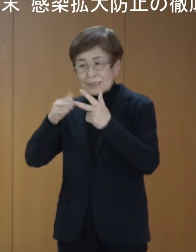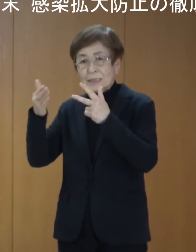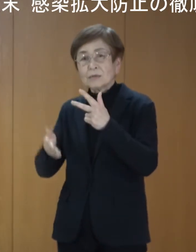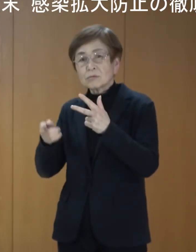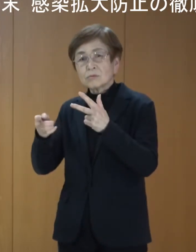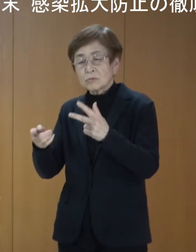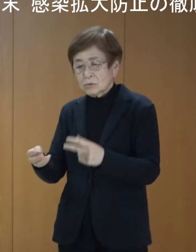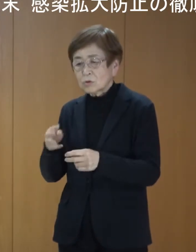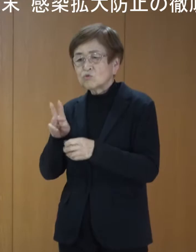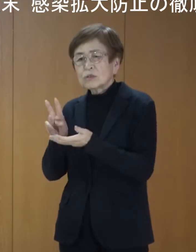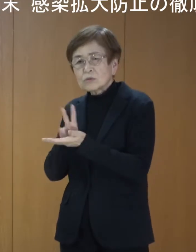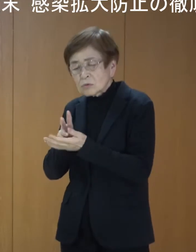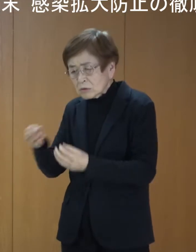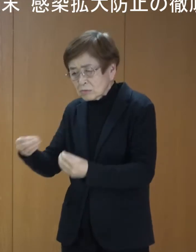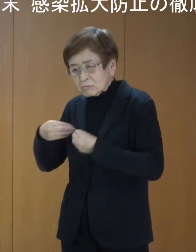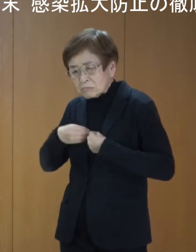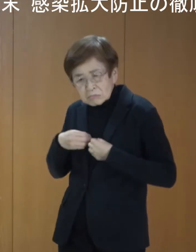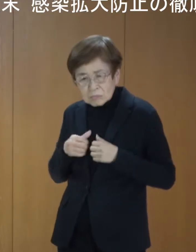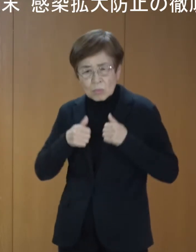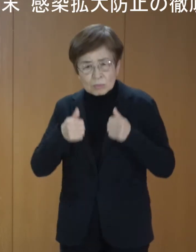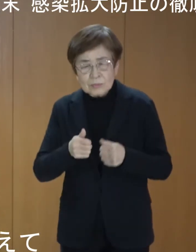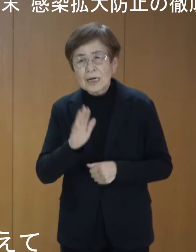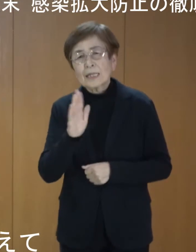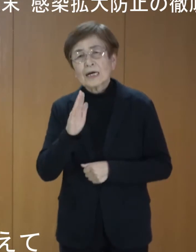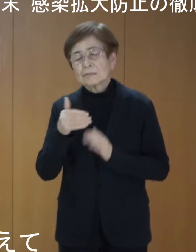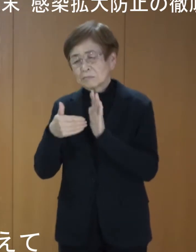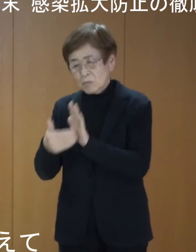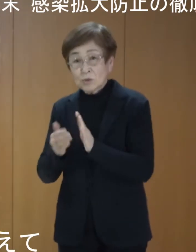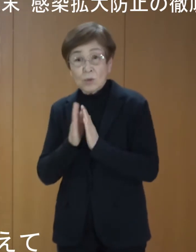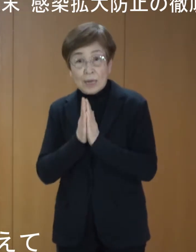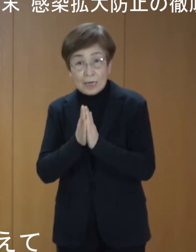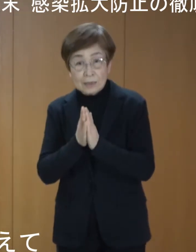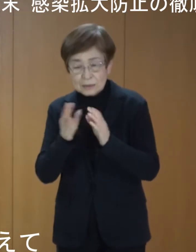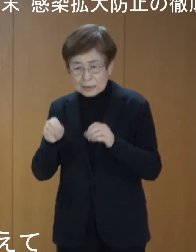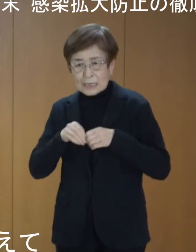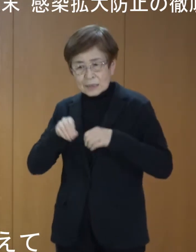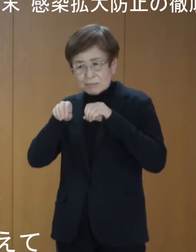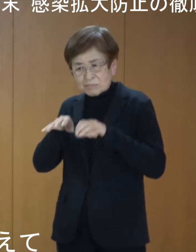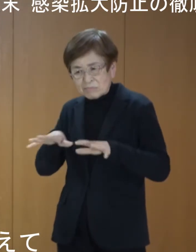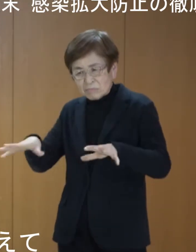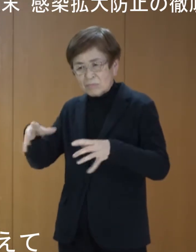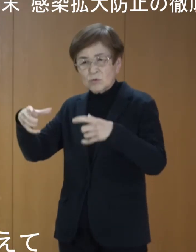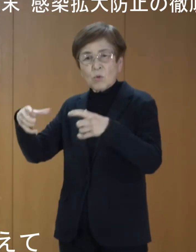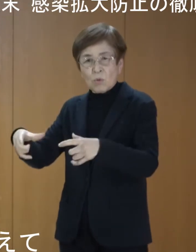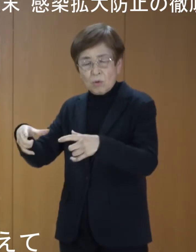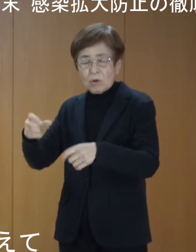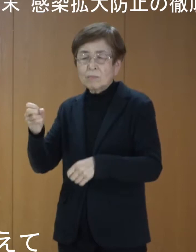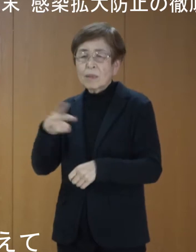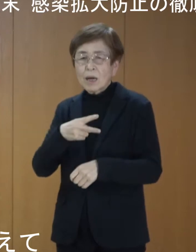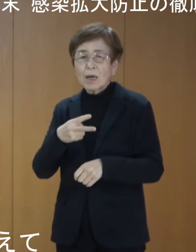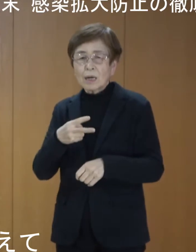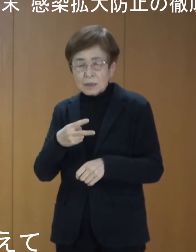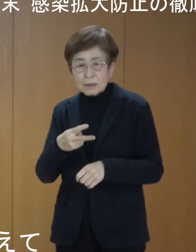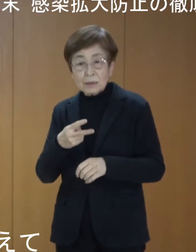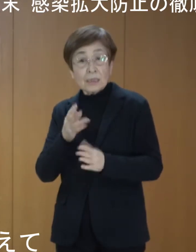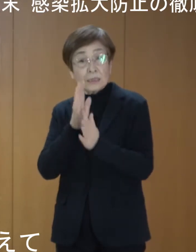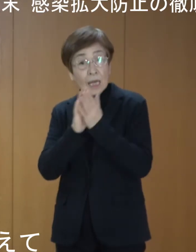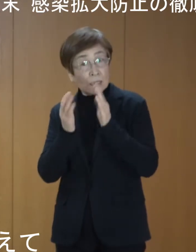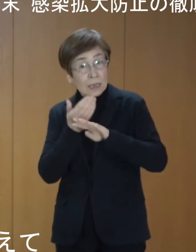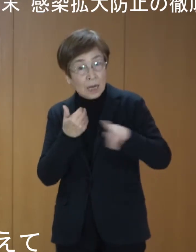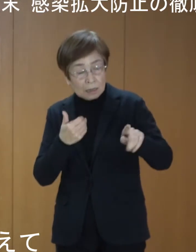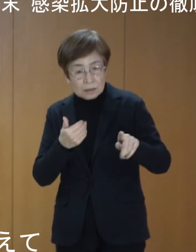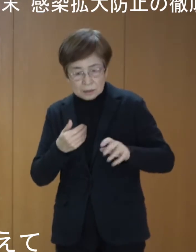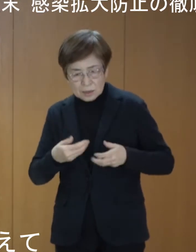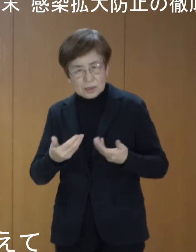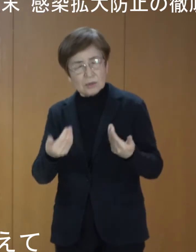スの持ち込み防止のお願いです。感染が拡大している地域をはじめ、不要不急の都道府県